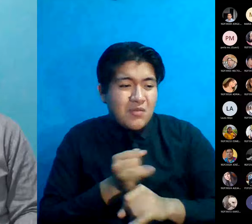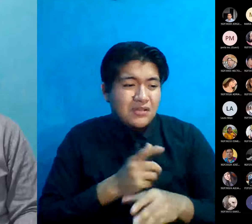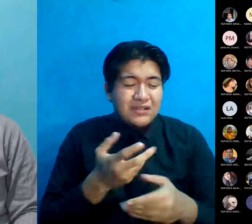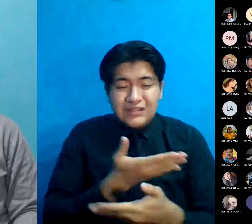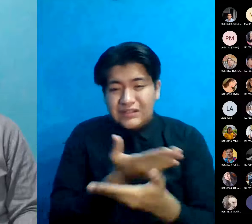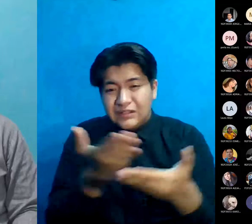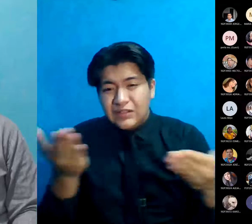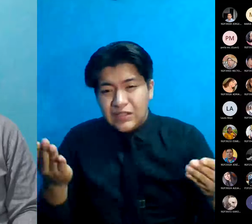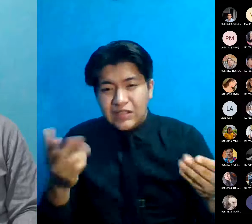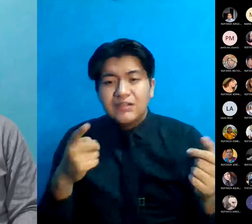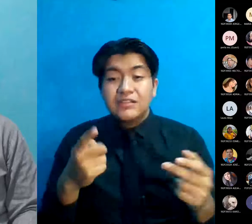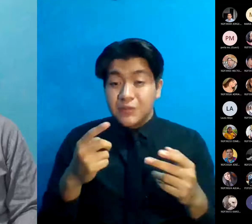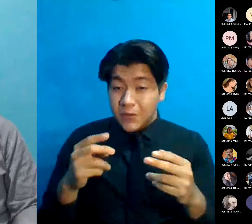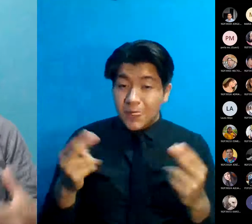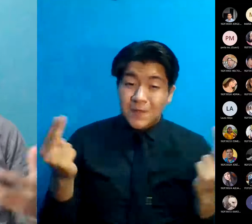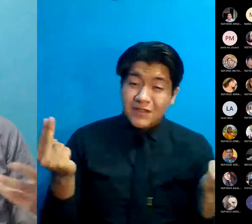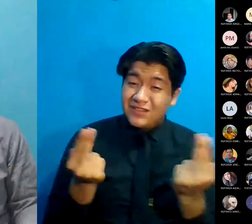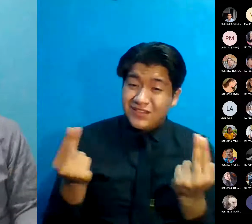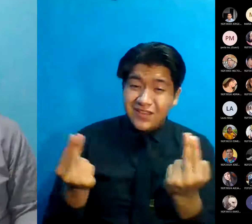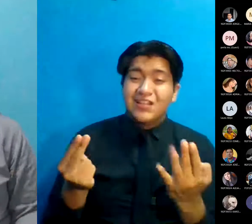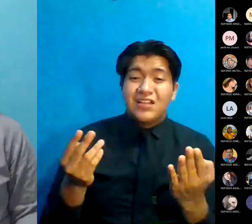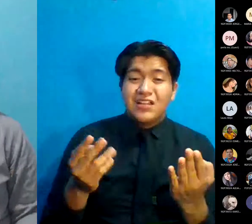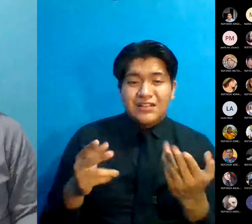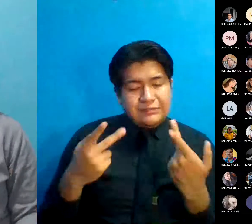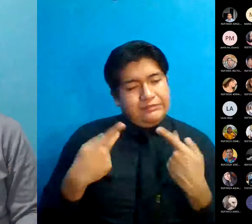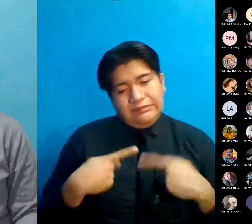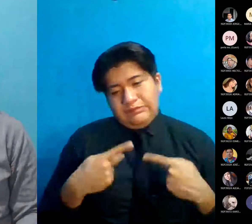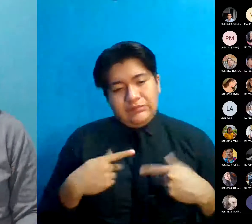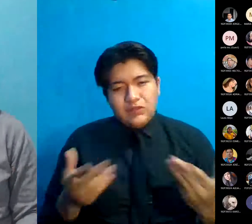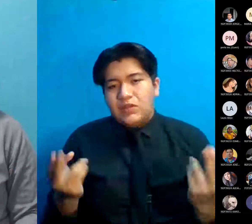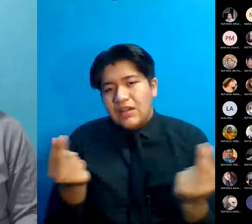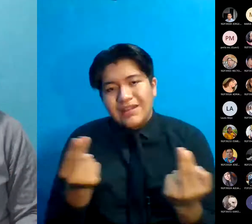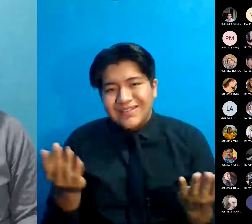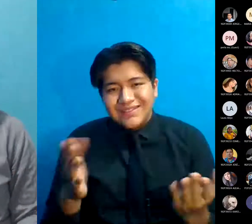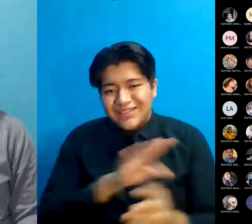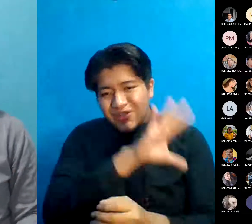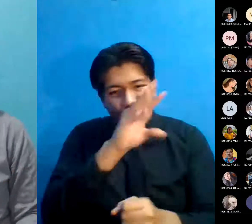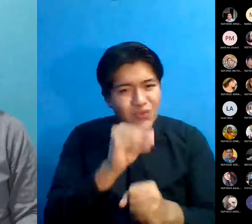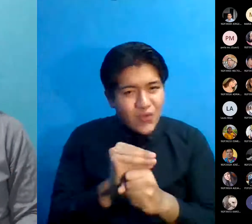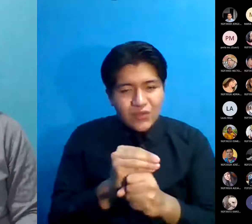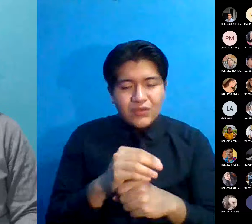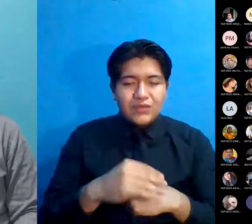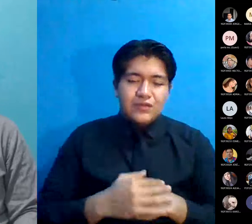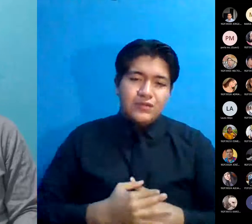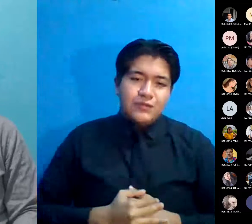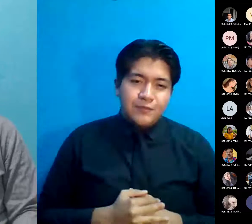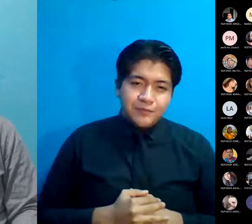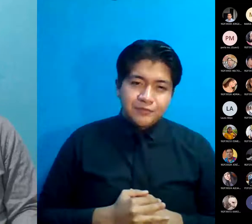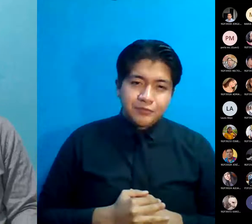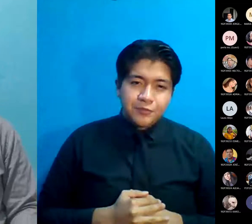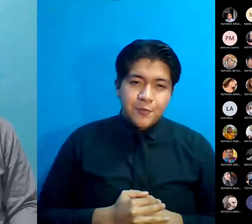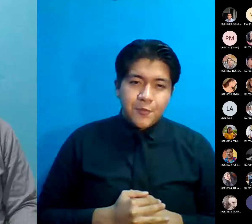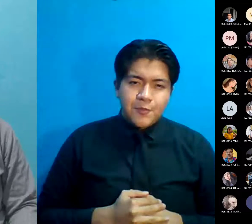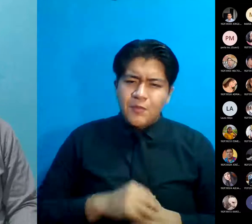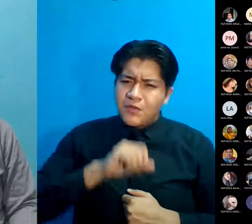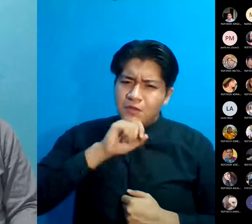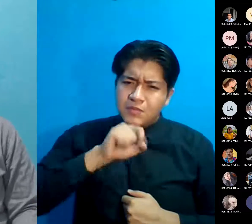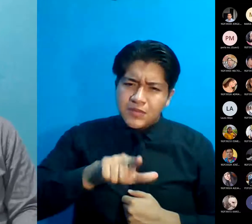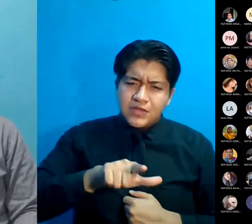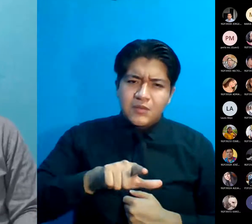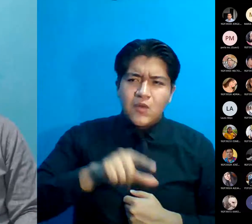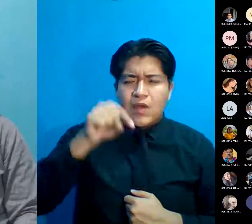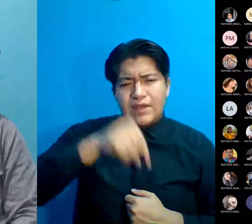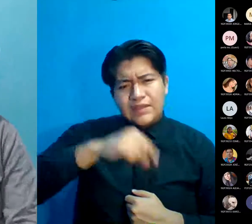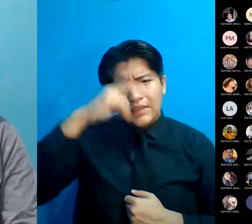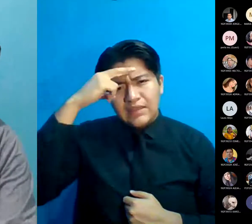repercusiones de las cuales pues, dan significación precisamente en ámbito social. También se ha tenido aquí en